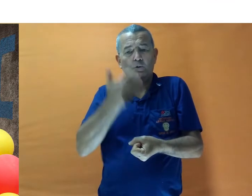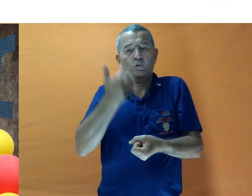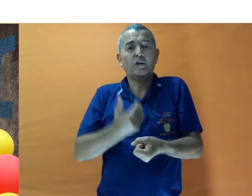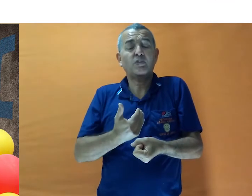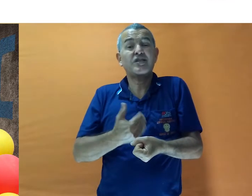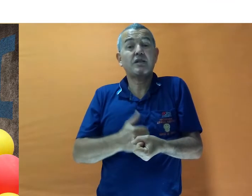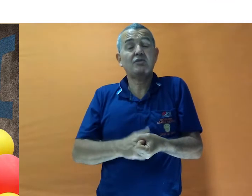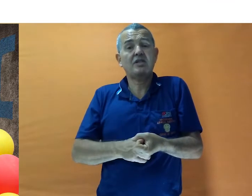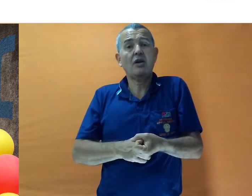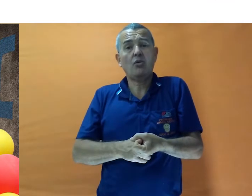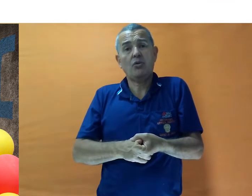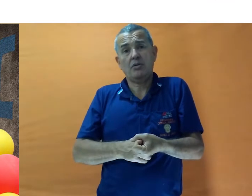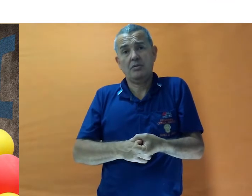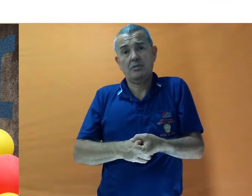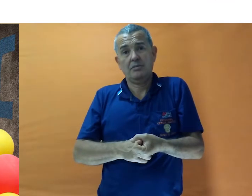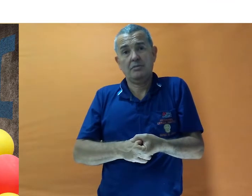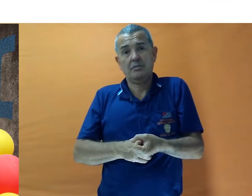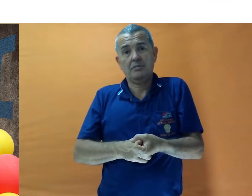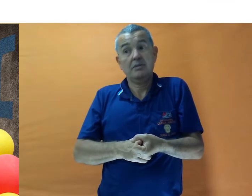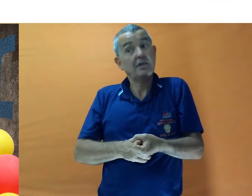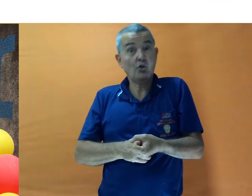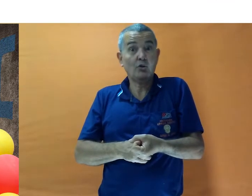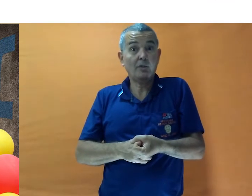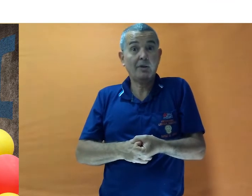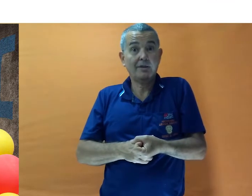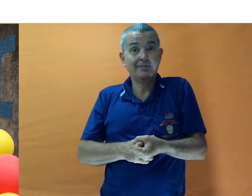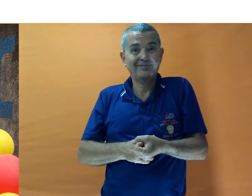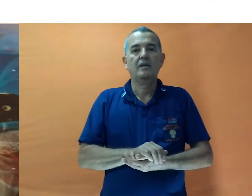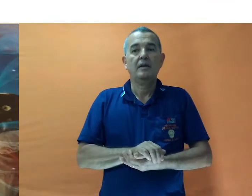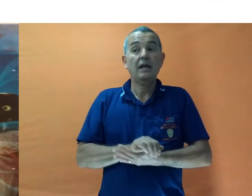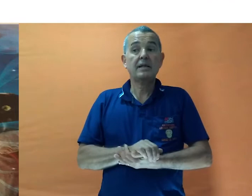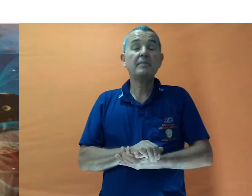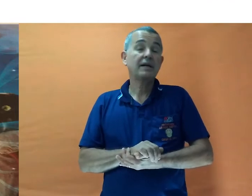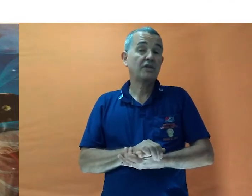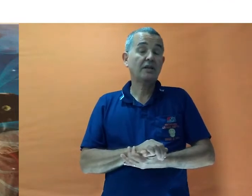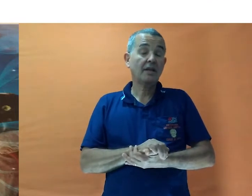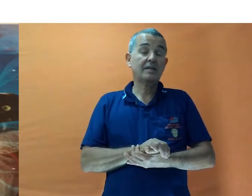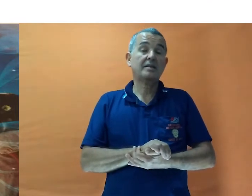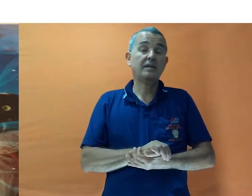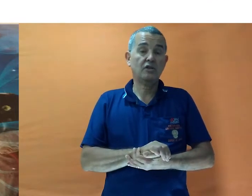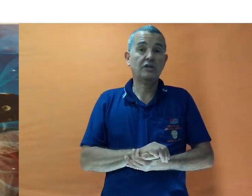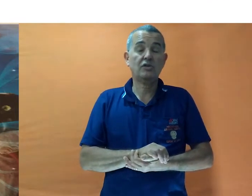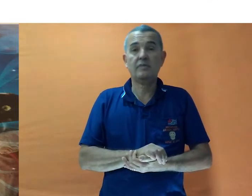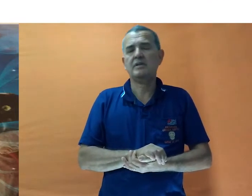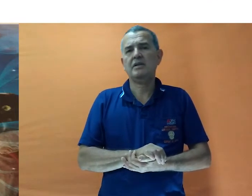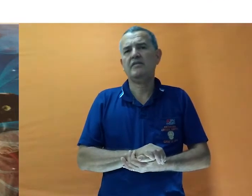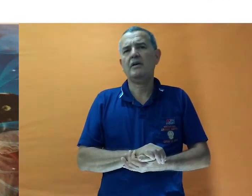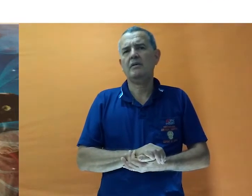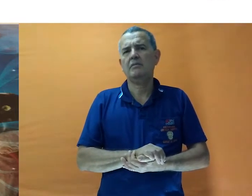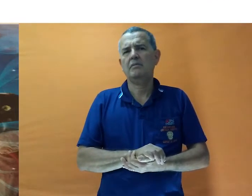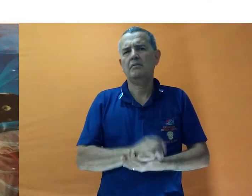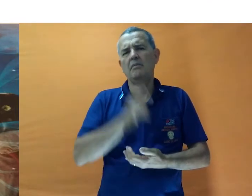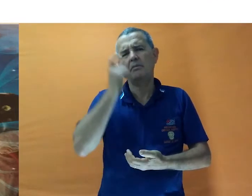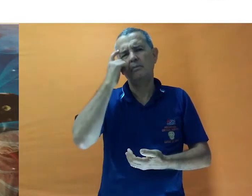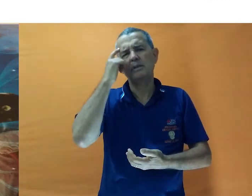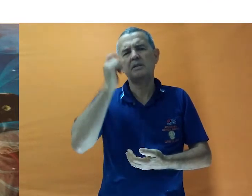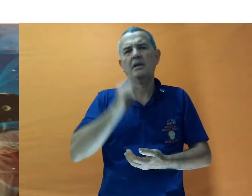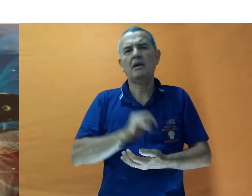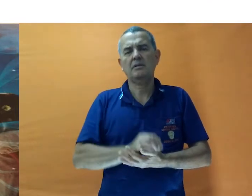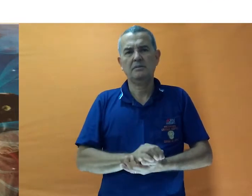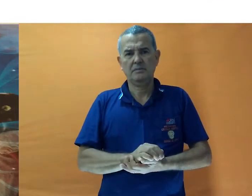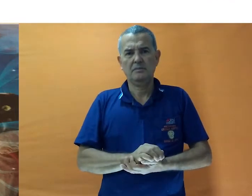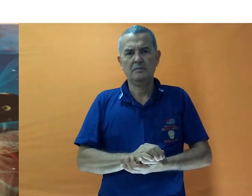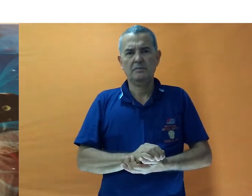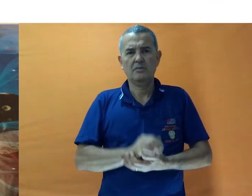Eu estou na posição 5. Que sou eu também. Essa imagem é interessante a gente observar.